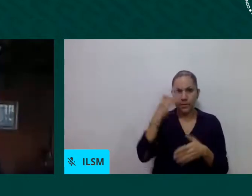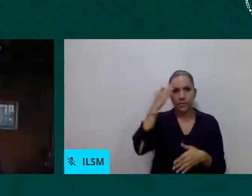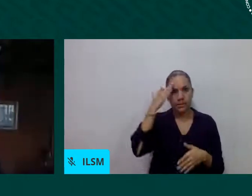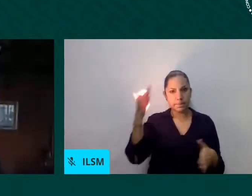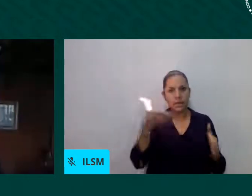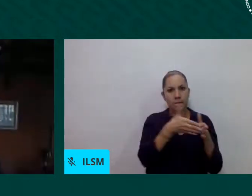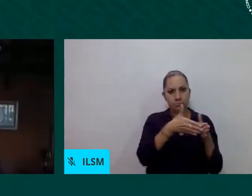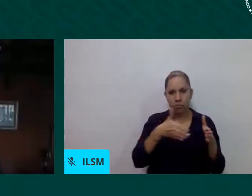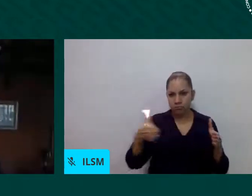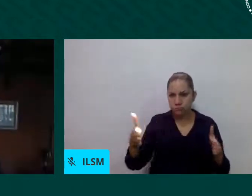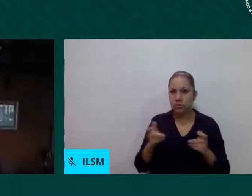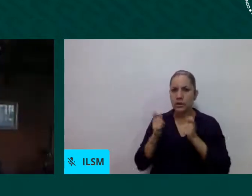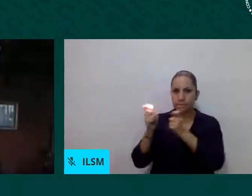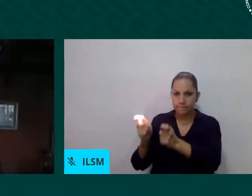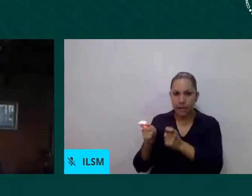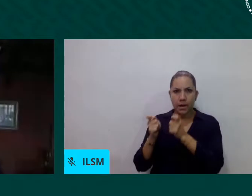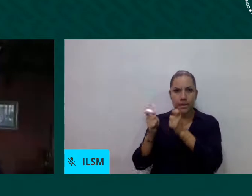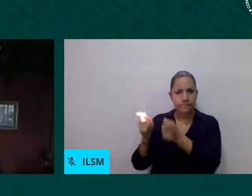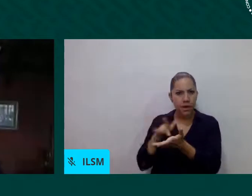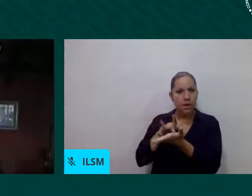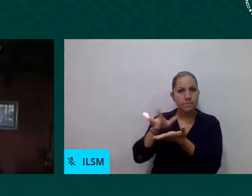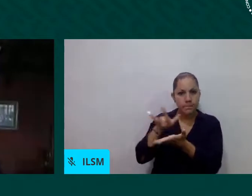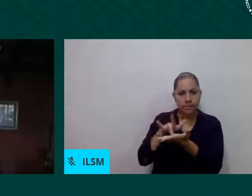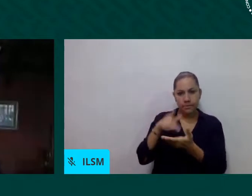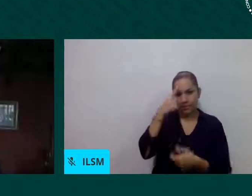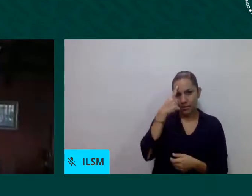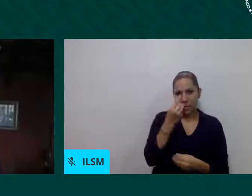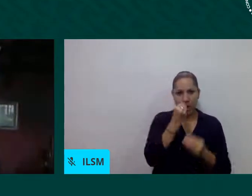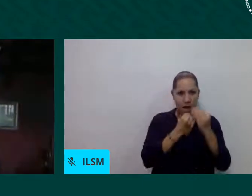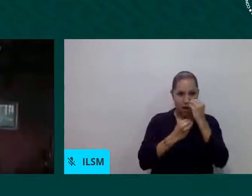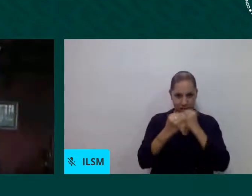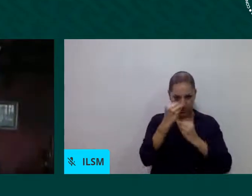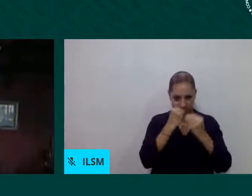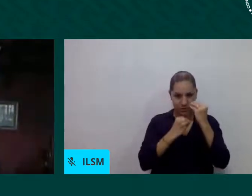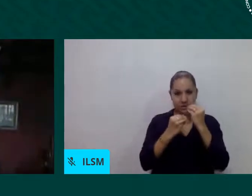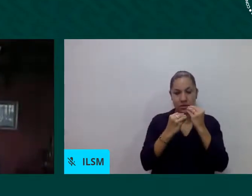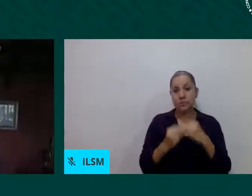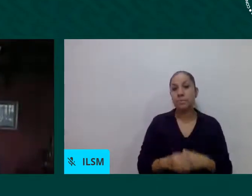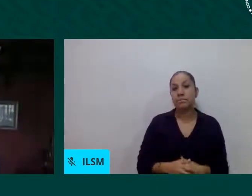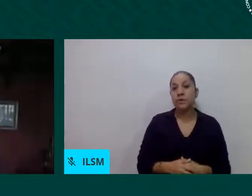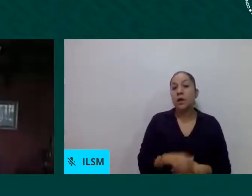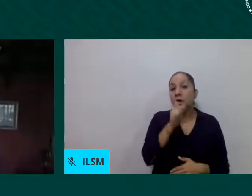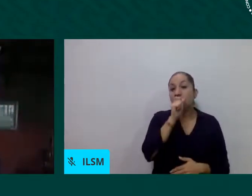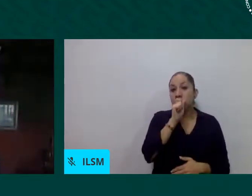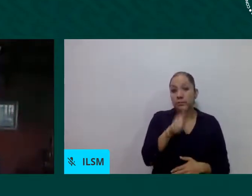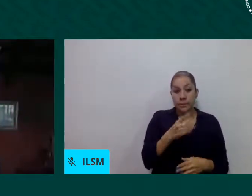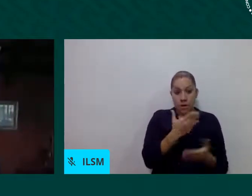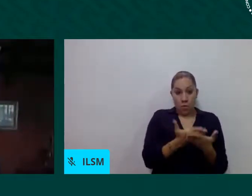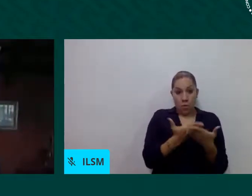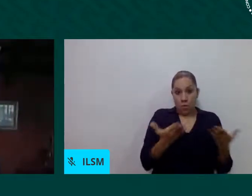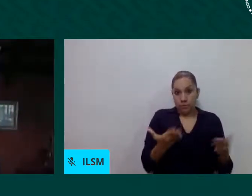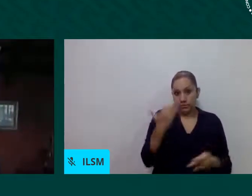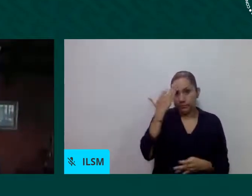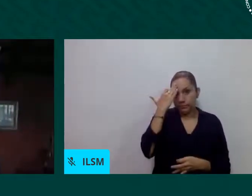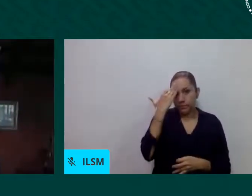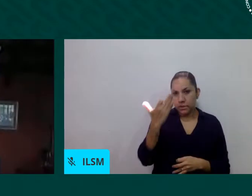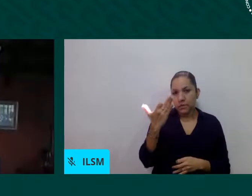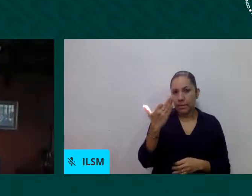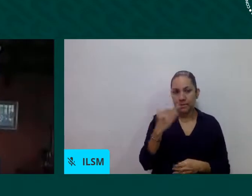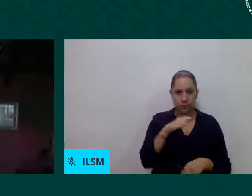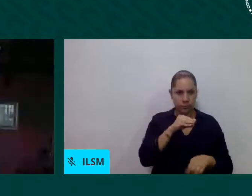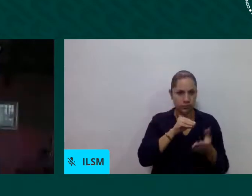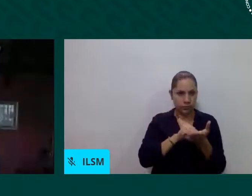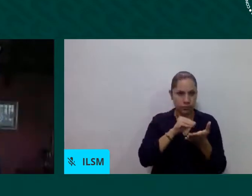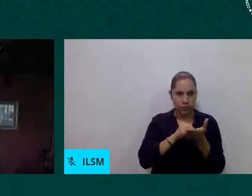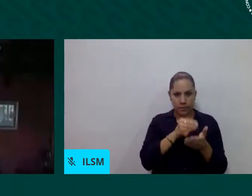puntualmente dentro de la política que estamos llevando a cabo tenemos un plan claro de fortalecimiento